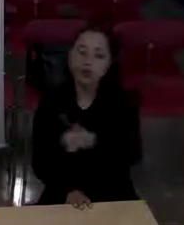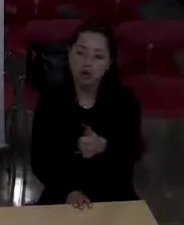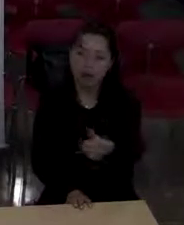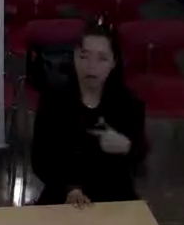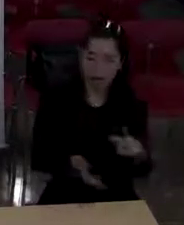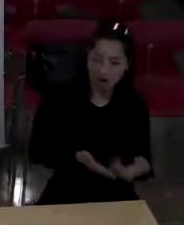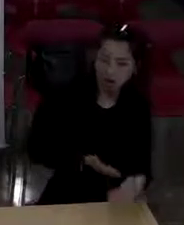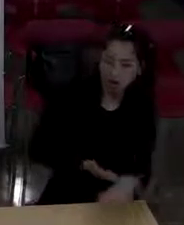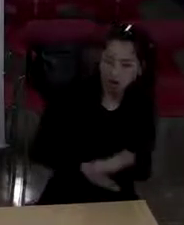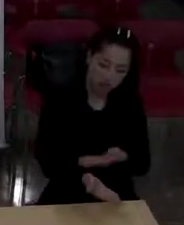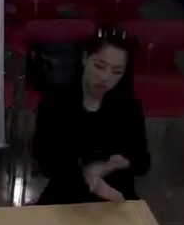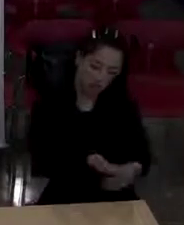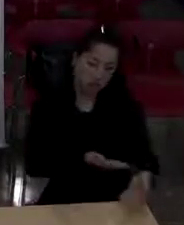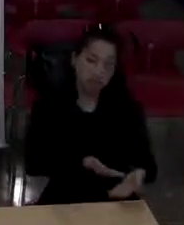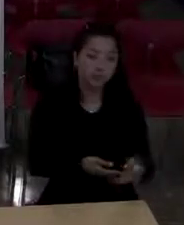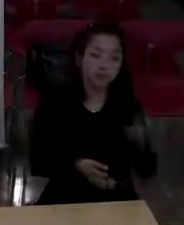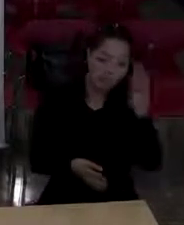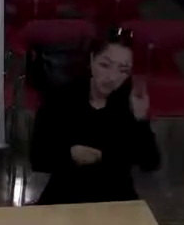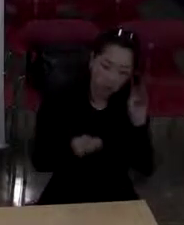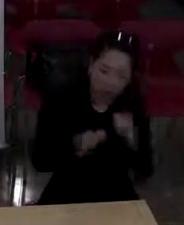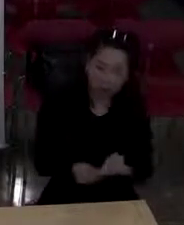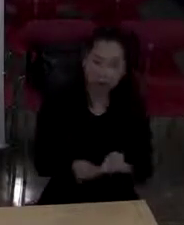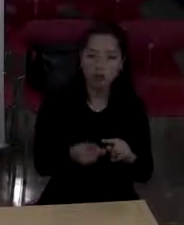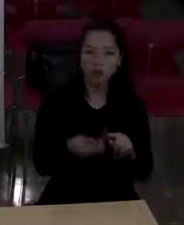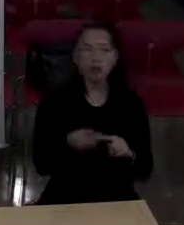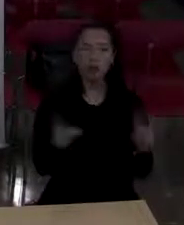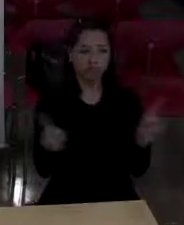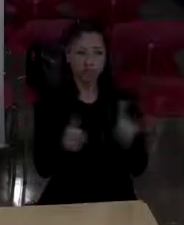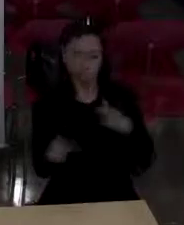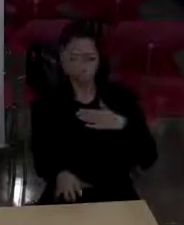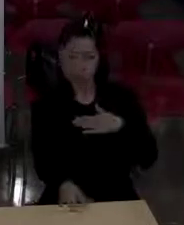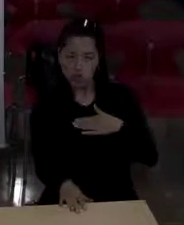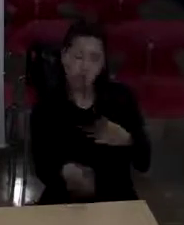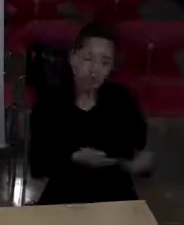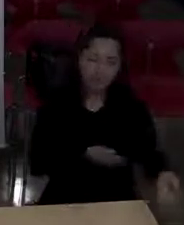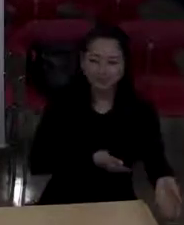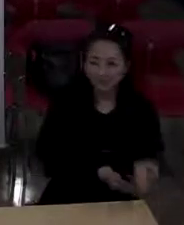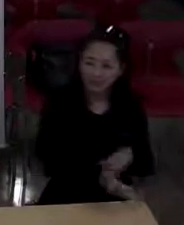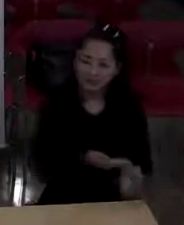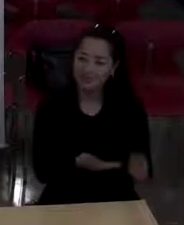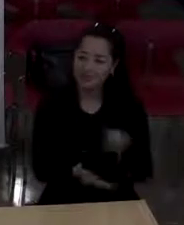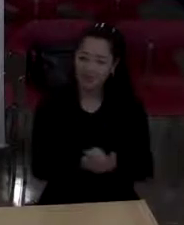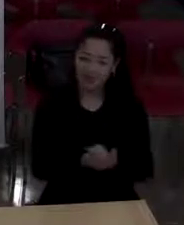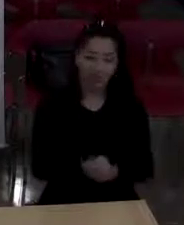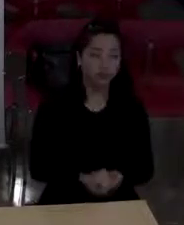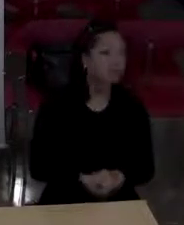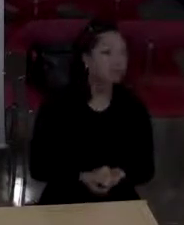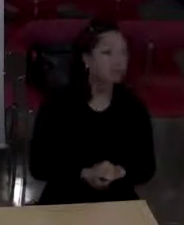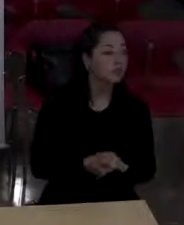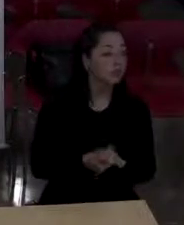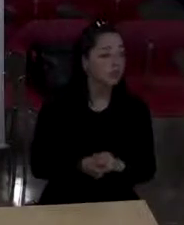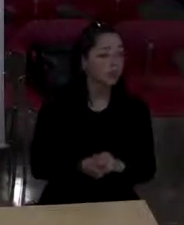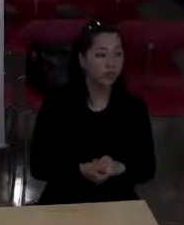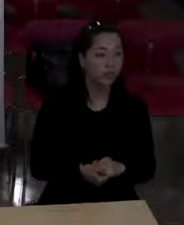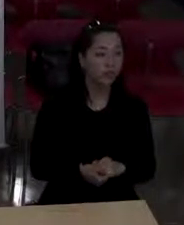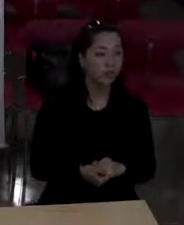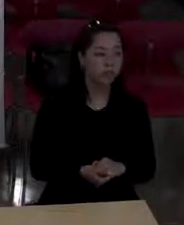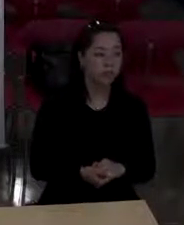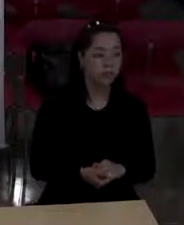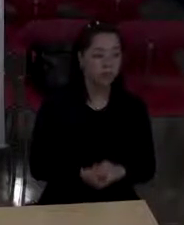de vida, los niños ya se plantean ideas sobre lo que las otras personas piensan o quieren, o inclusive ya se anticipan a